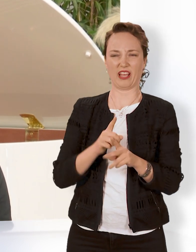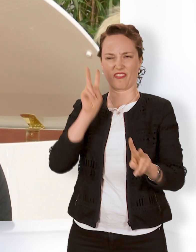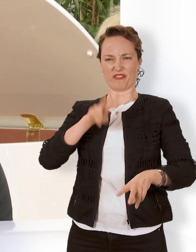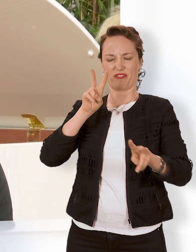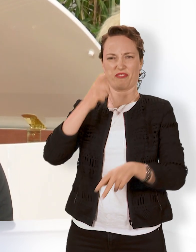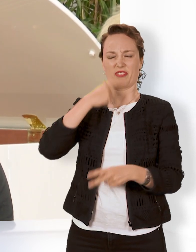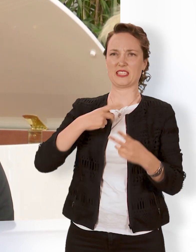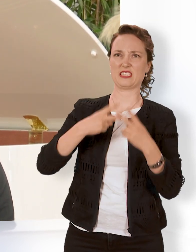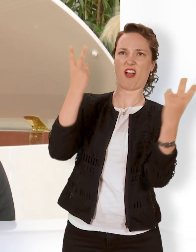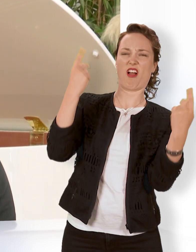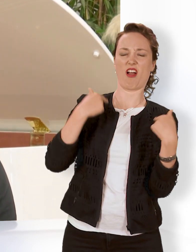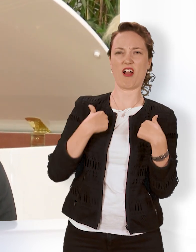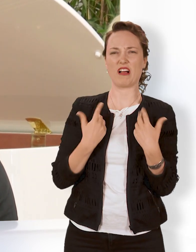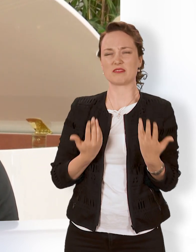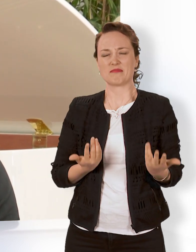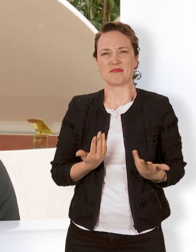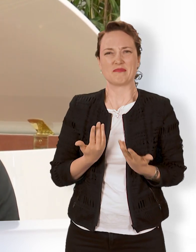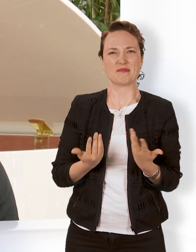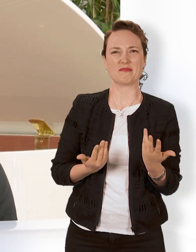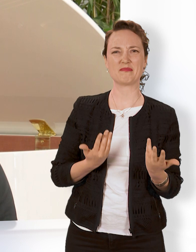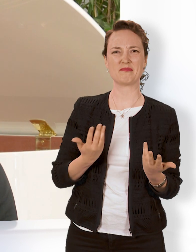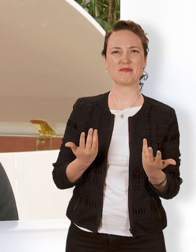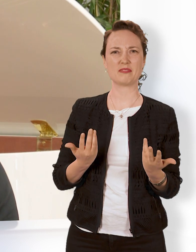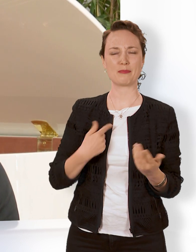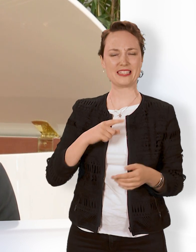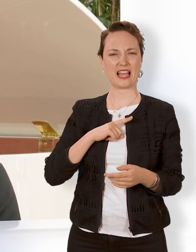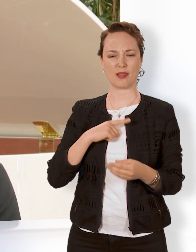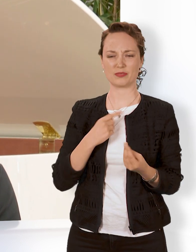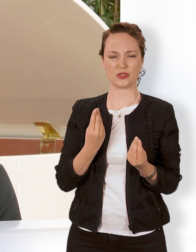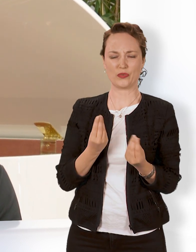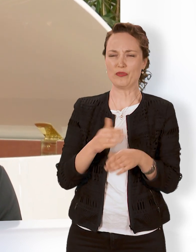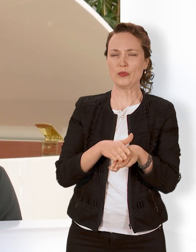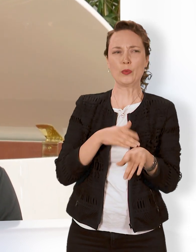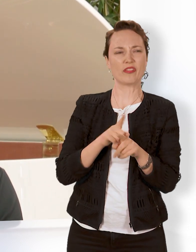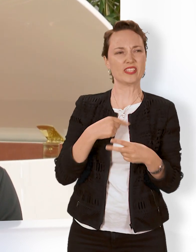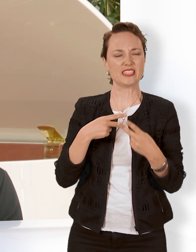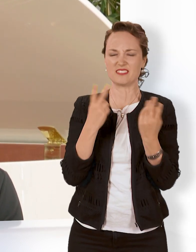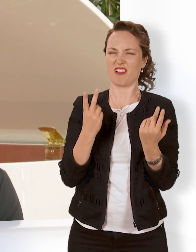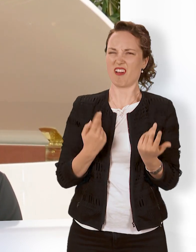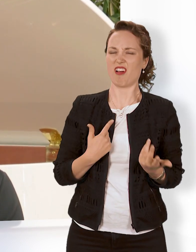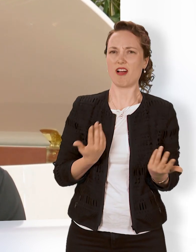als Star gesehen wird, für den man sich selber gar nicht so fühlt. Also